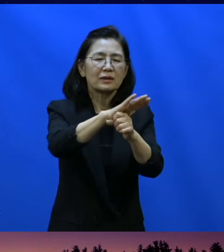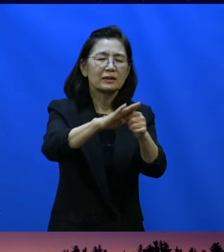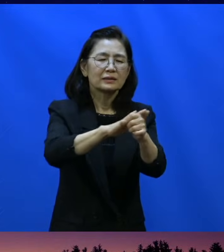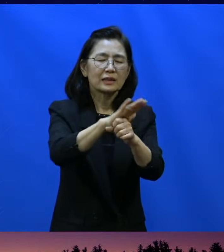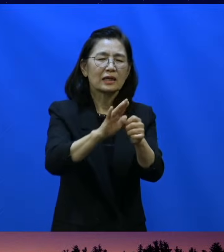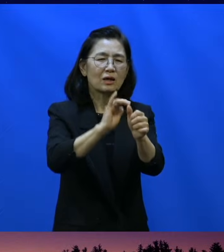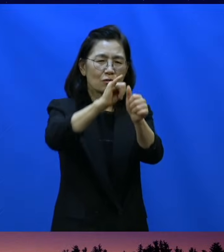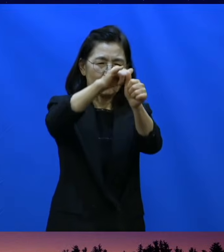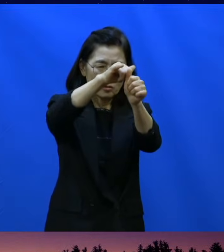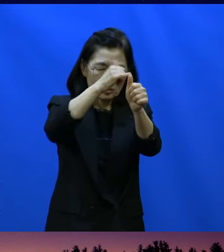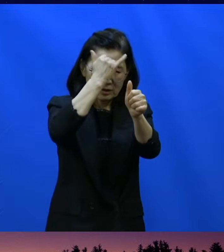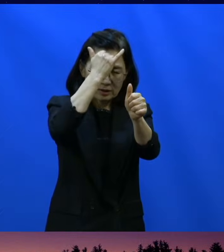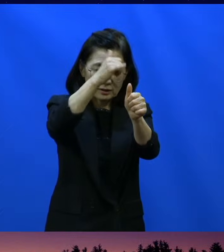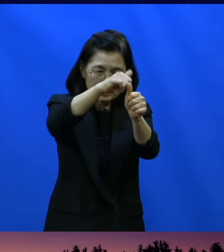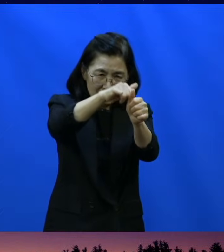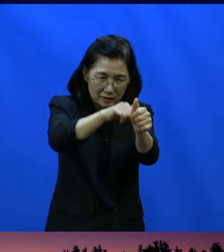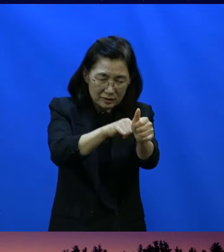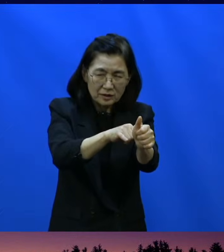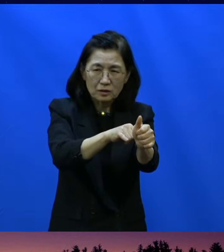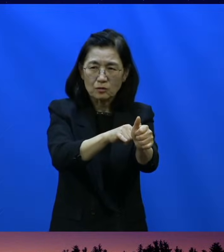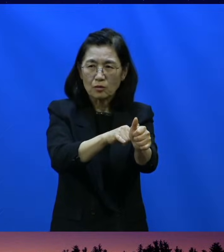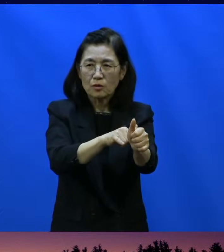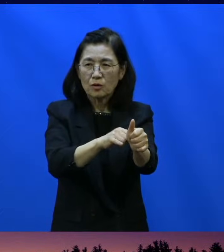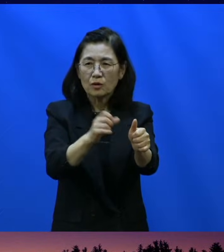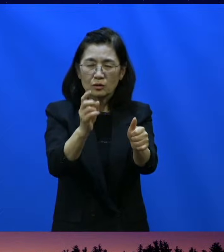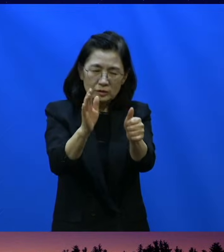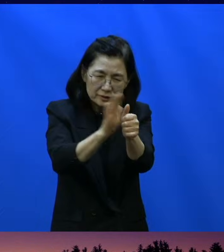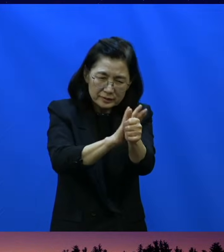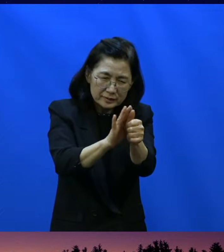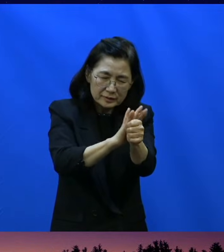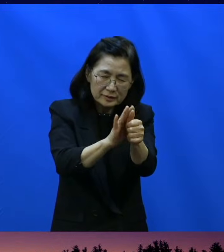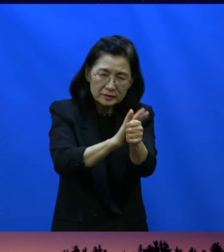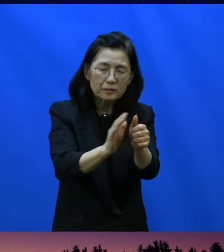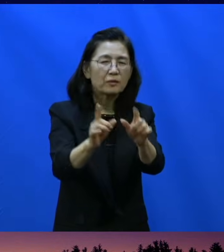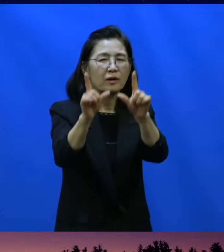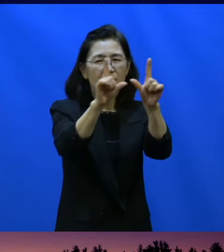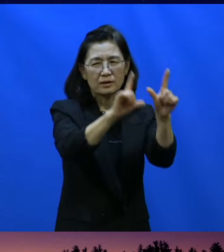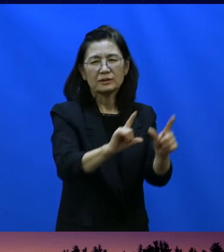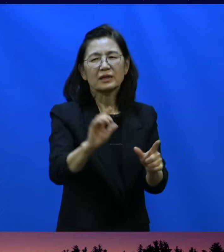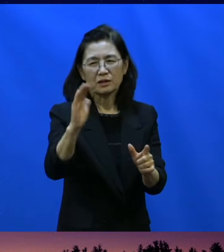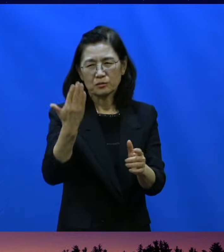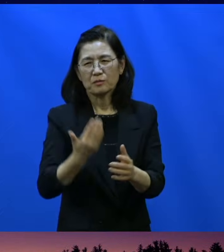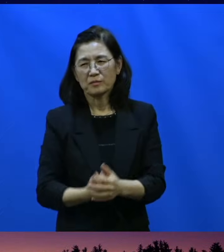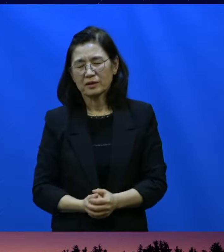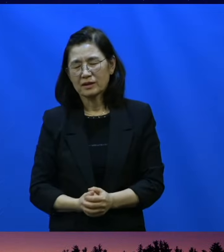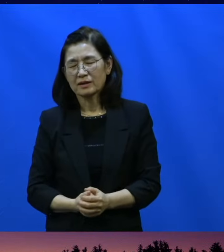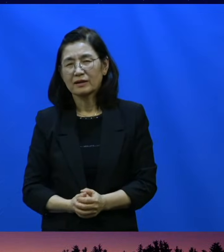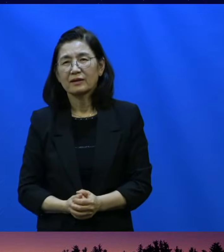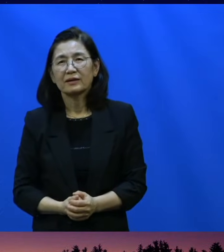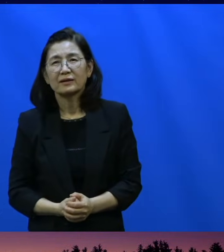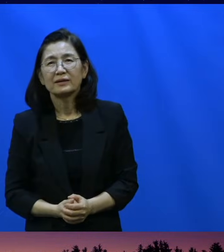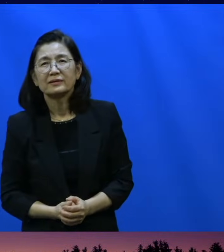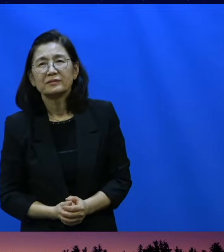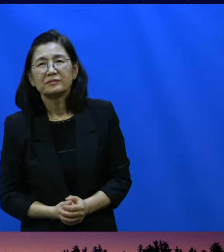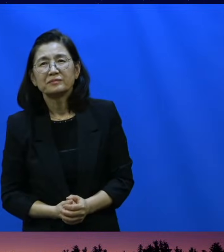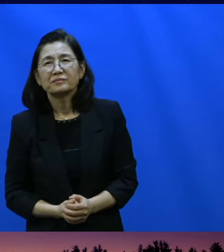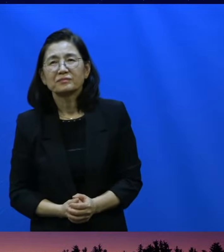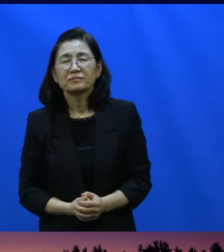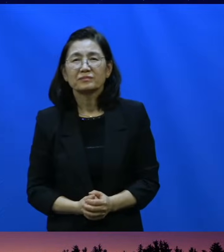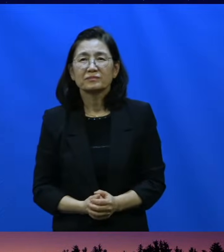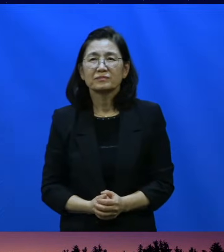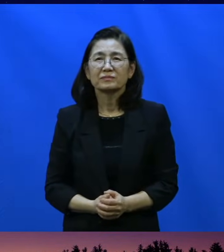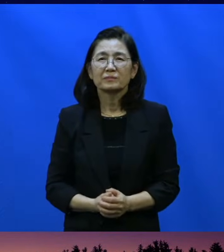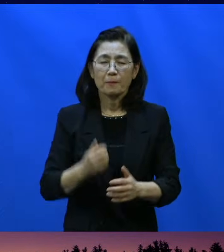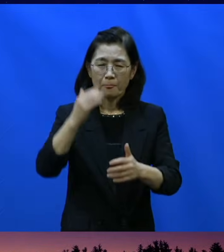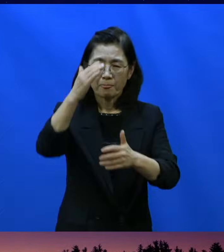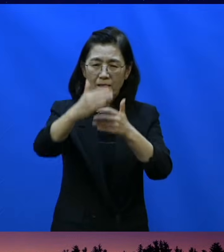섬김의 적극성을 띠게 되고, 호의를 베푸는 데 적극성을 띠게 되고, 베푸는 삶에 적극성을 띠게 되는 거죠. 그